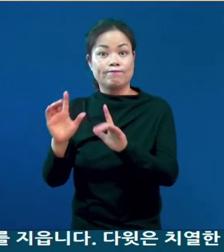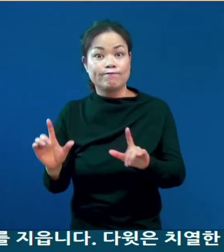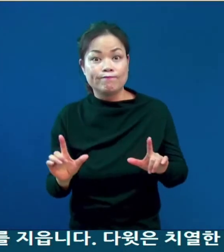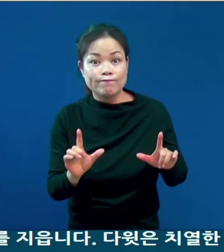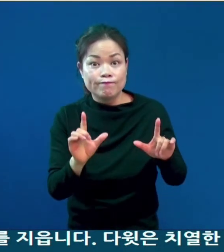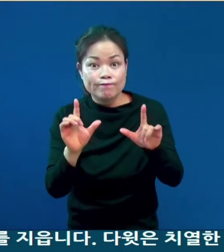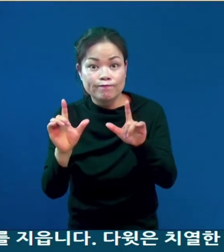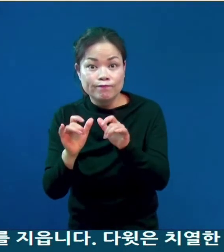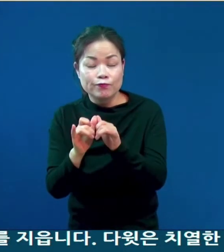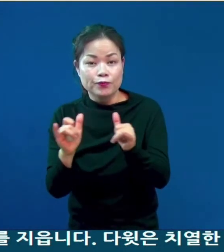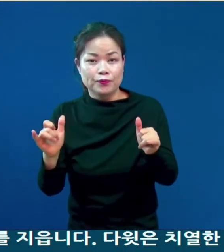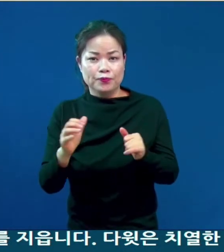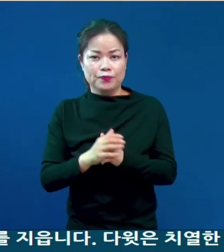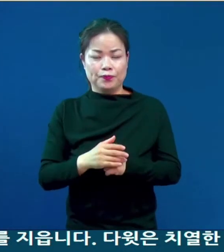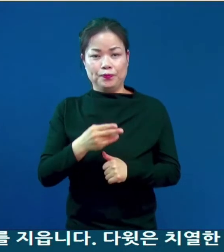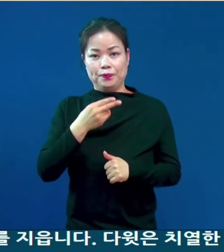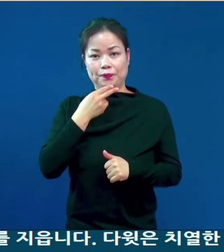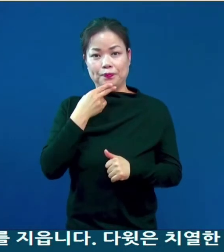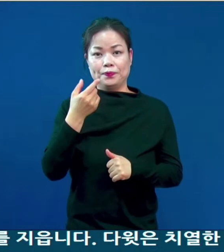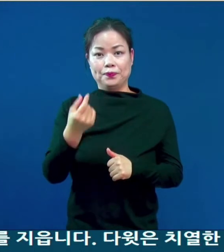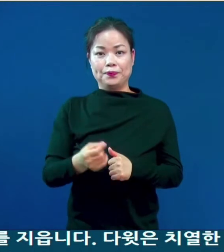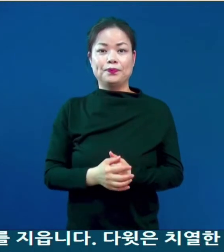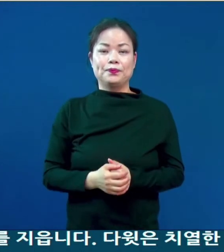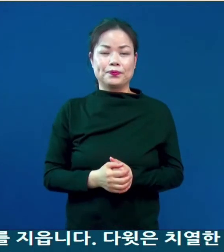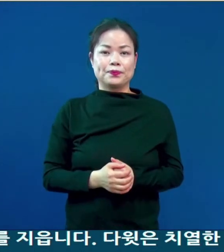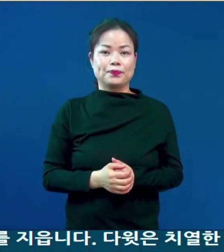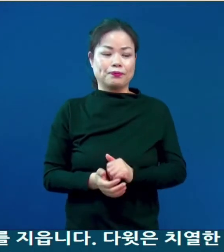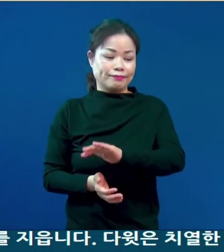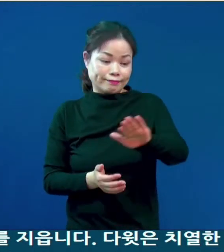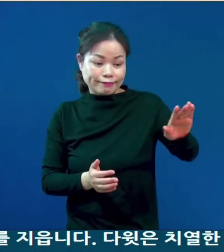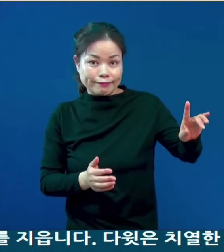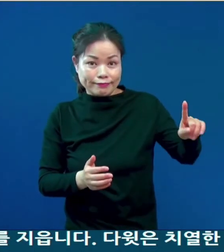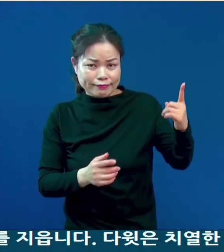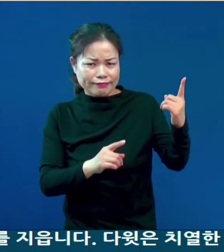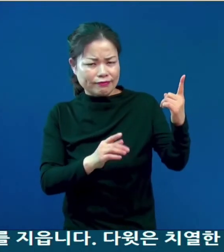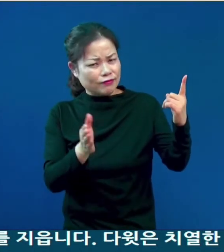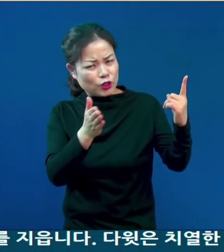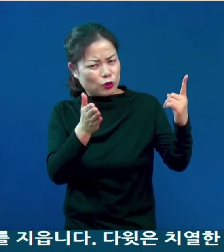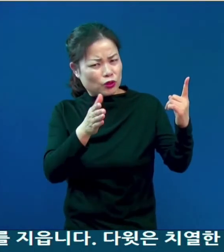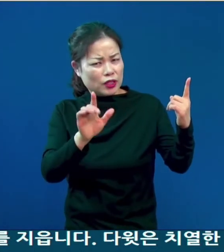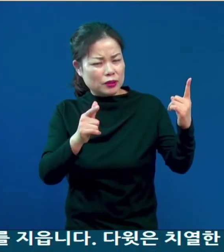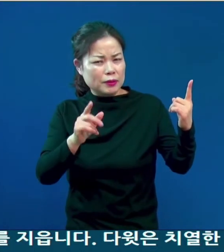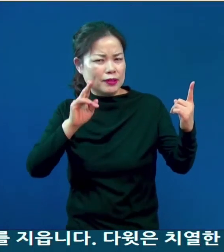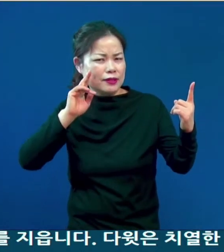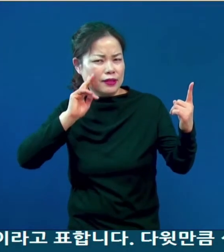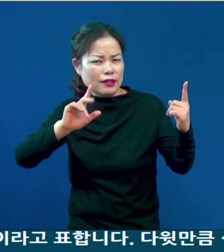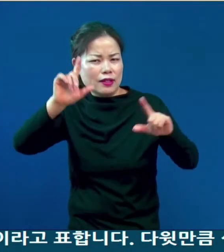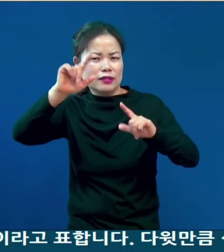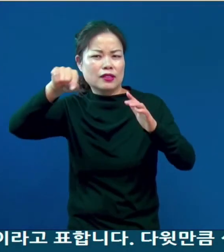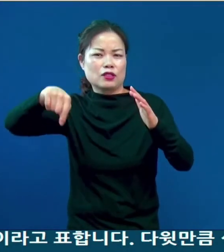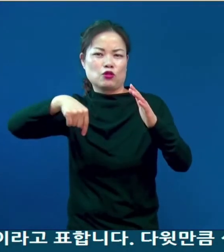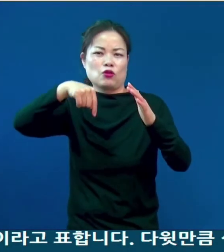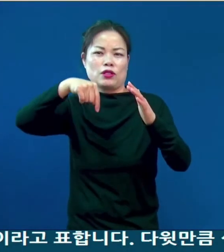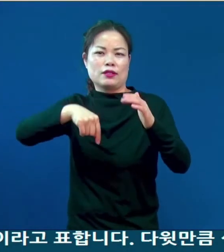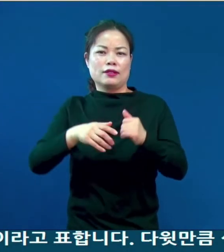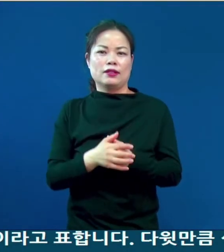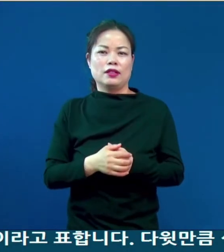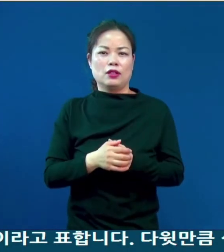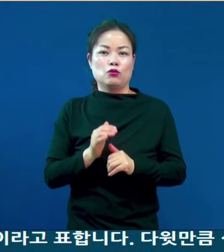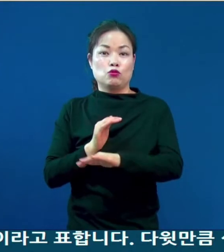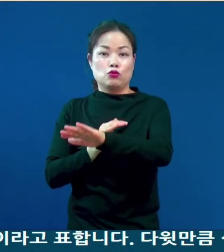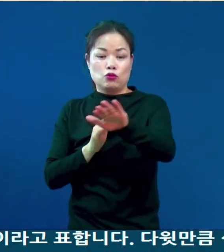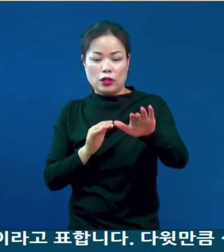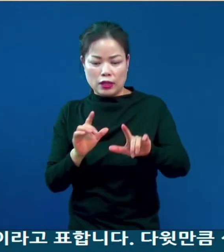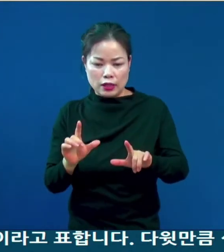살았던 사람은 없는 것 같습니다. 우리도 다윗만큼은 아니지만 치열한 삶의 현장 속에서